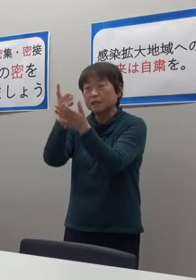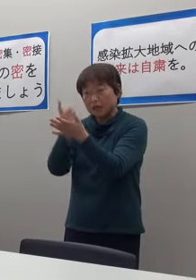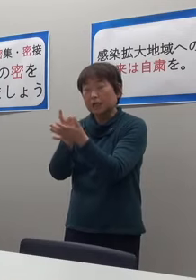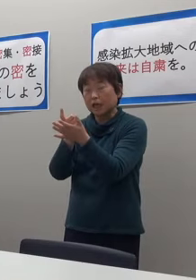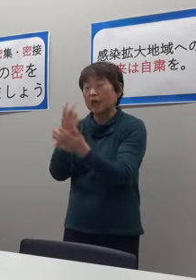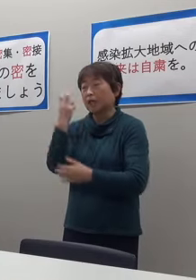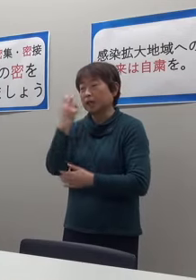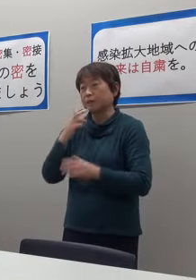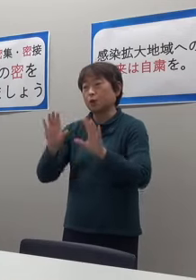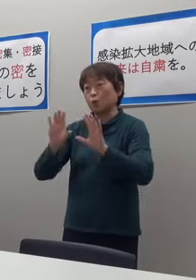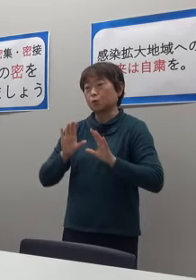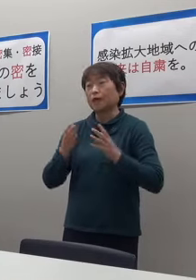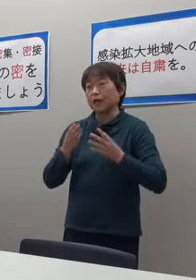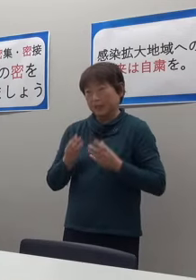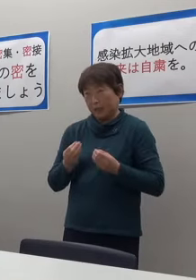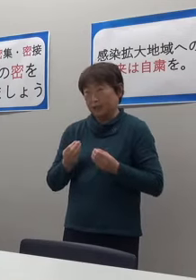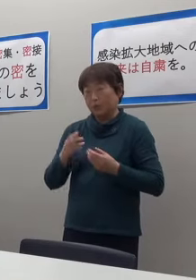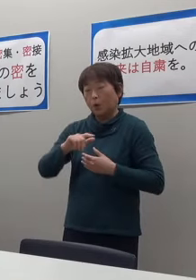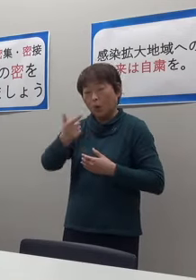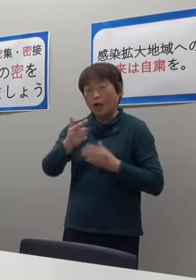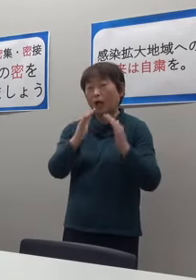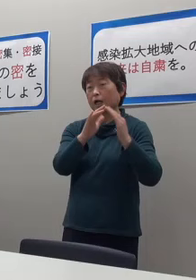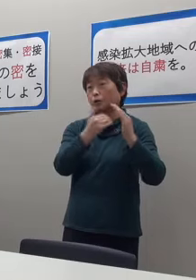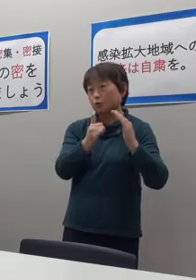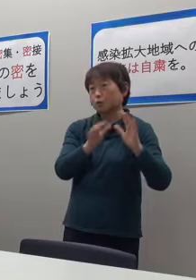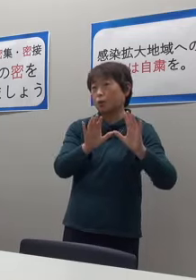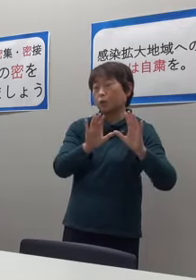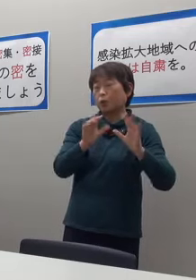ね。 あとは家族っていうことになりますけども、はい、そういうんです。